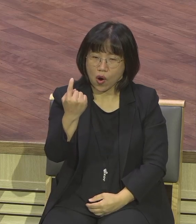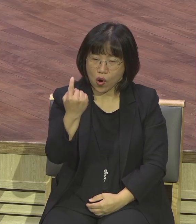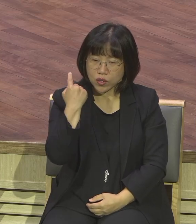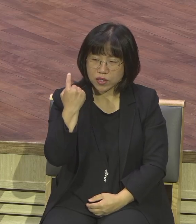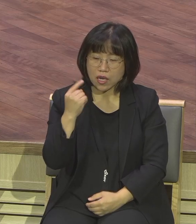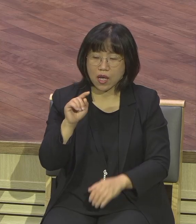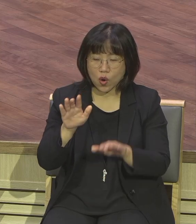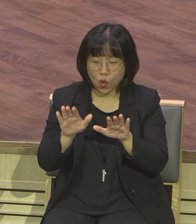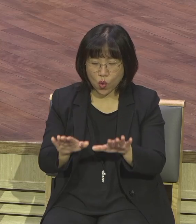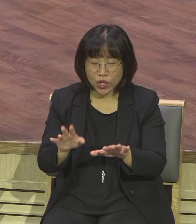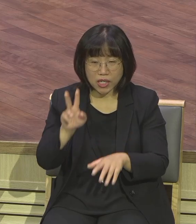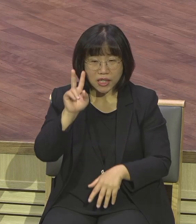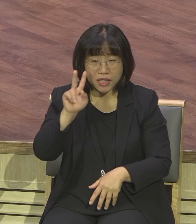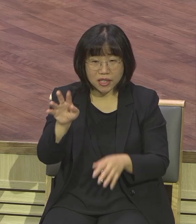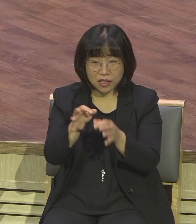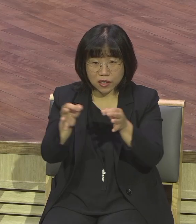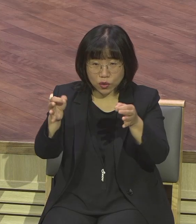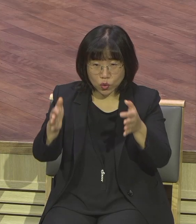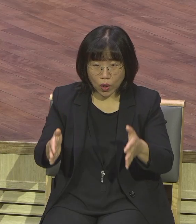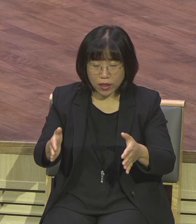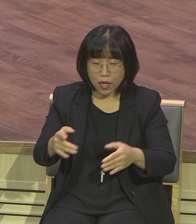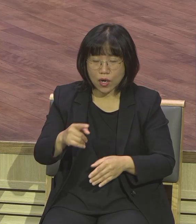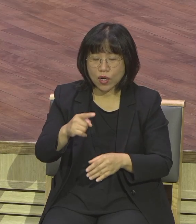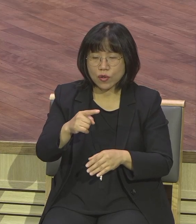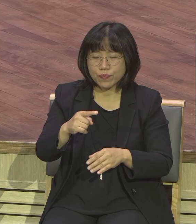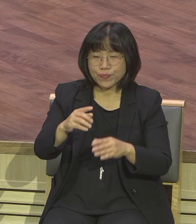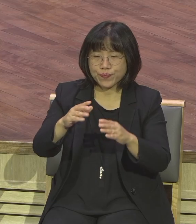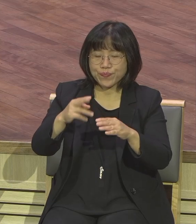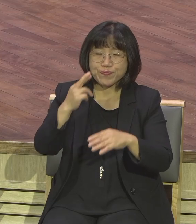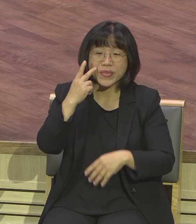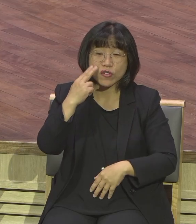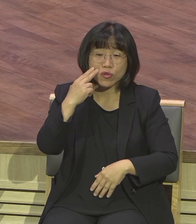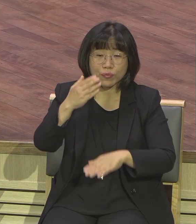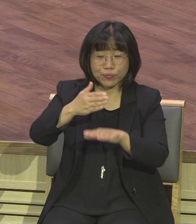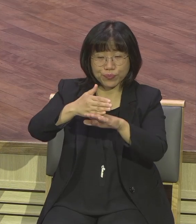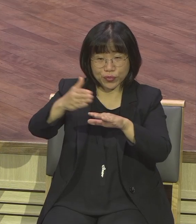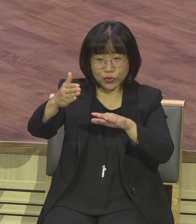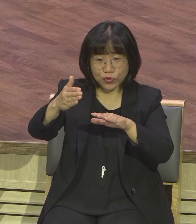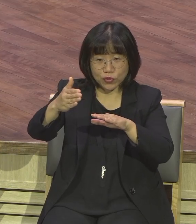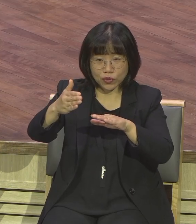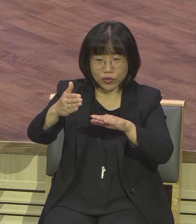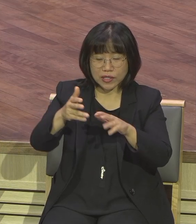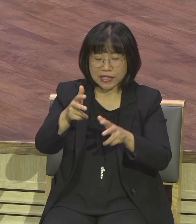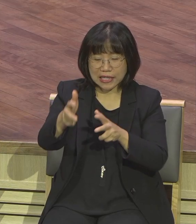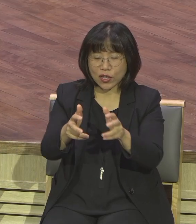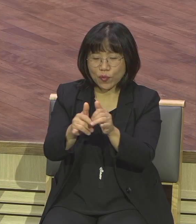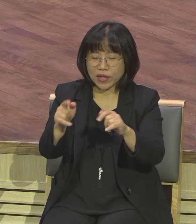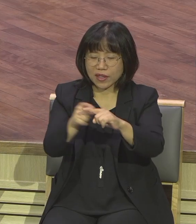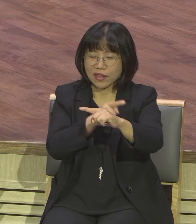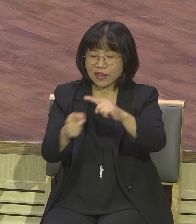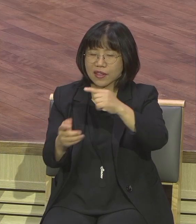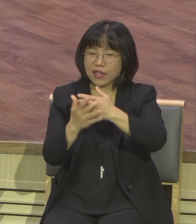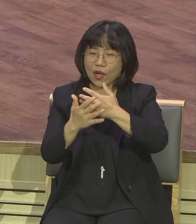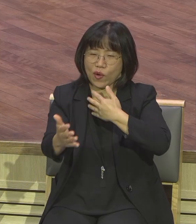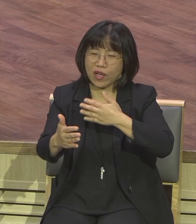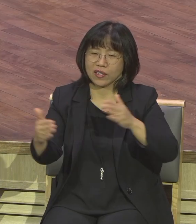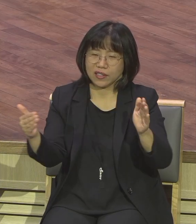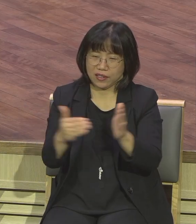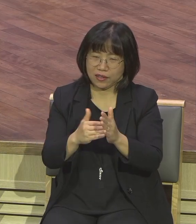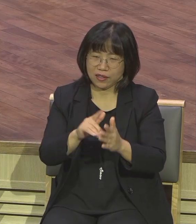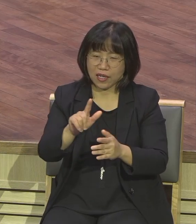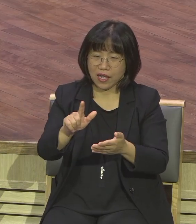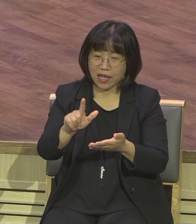북미주 산업인 대회를 이제 온라인으로 했어요. 북미주 그러니까 LA부터